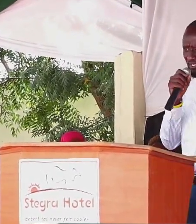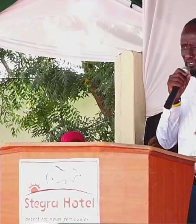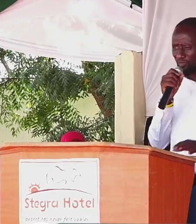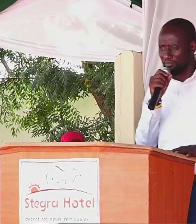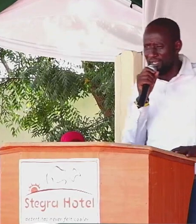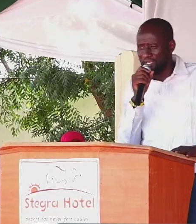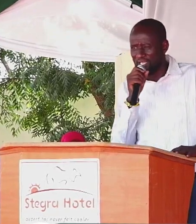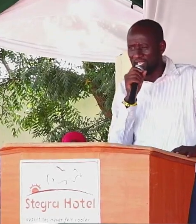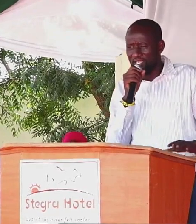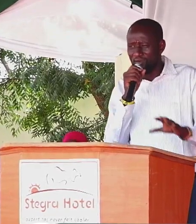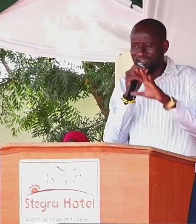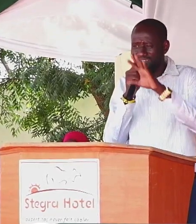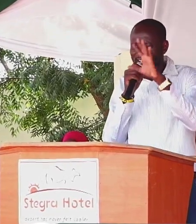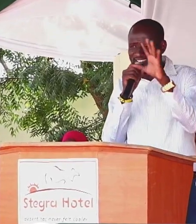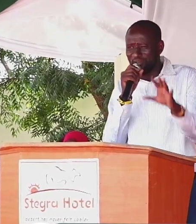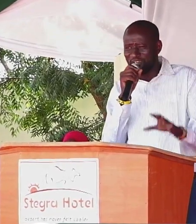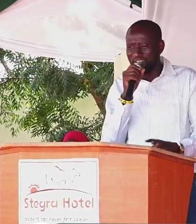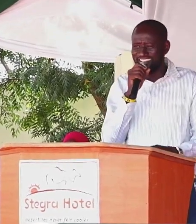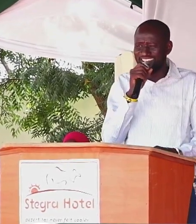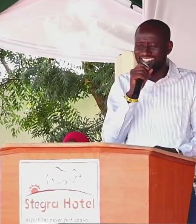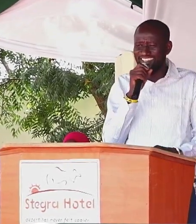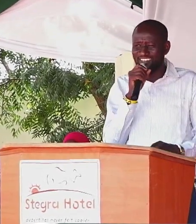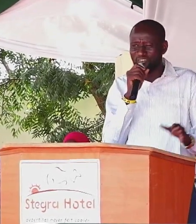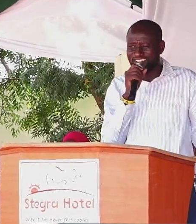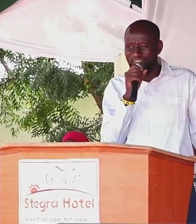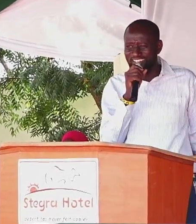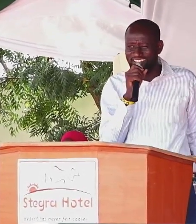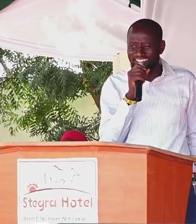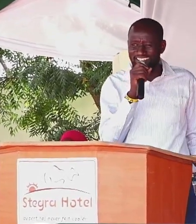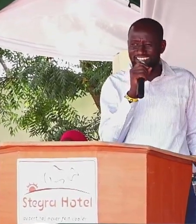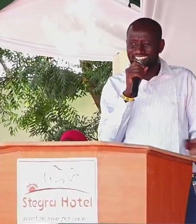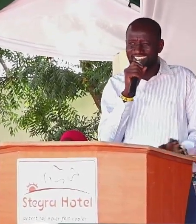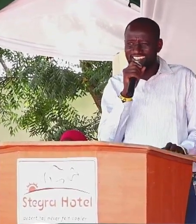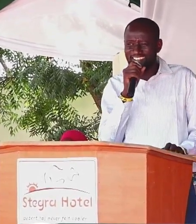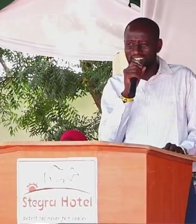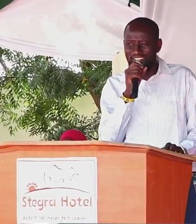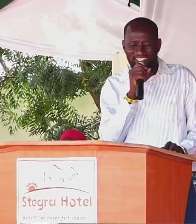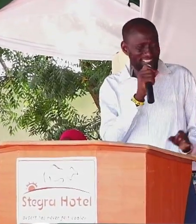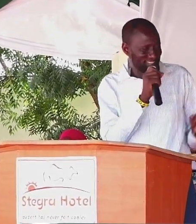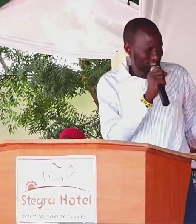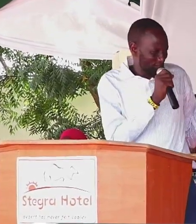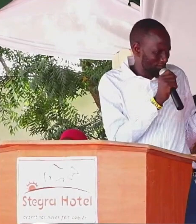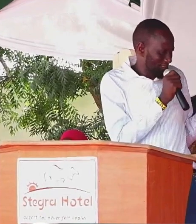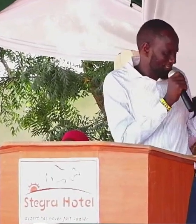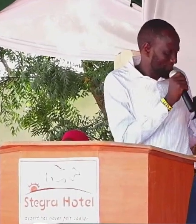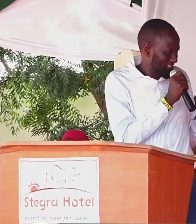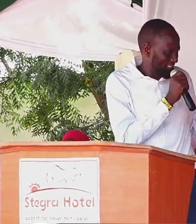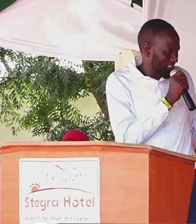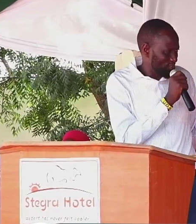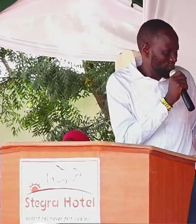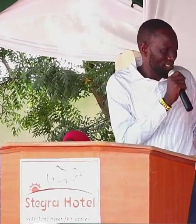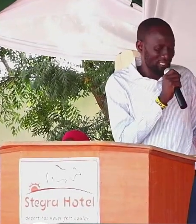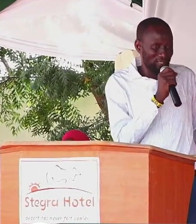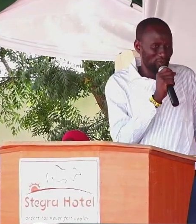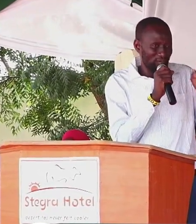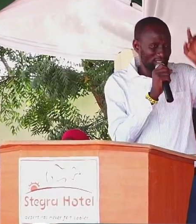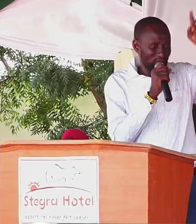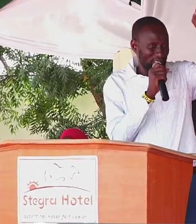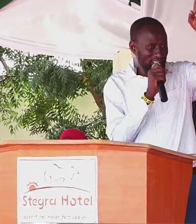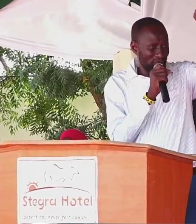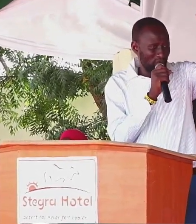kuhakikisha kwamba wakati ya wale wengine uliweza kuleta, lakini sisi kamati education